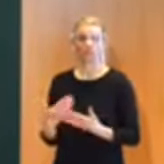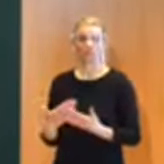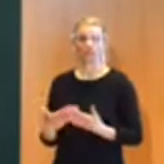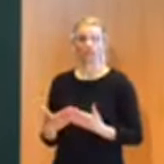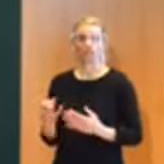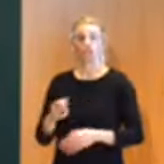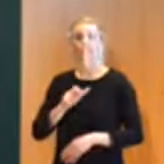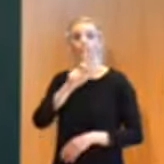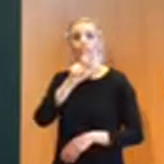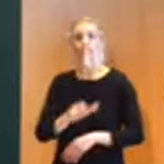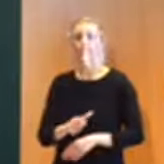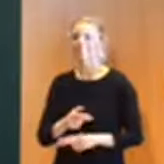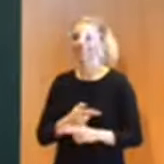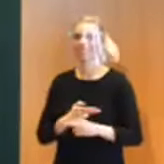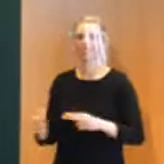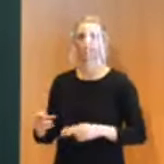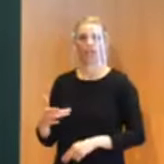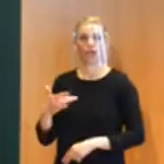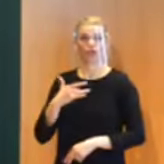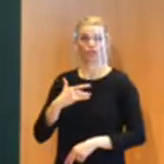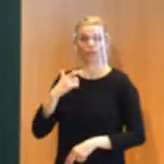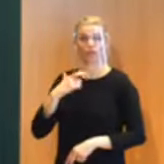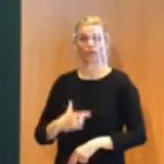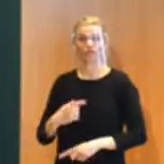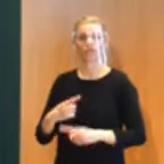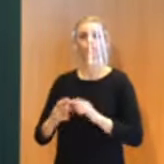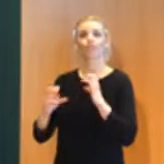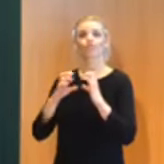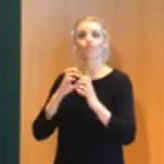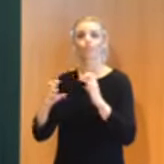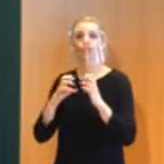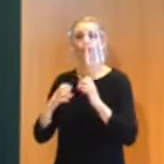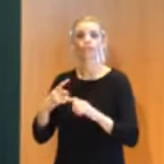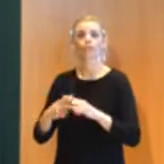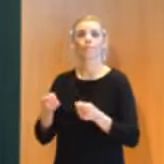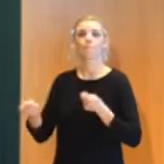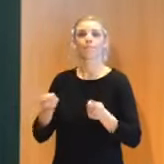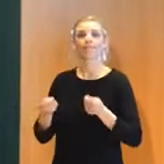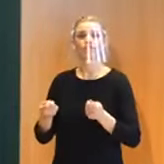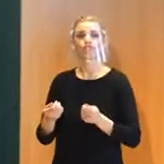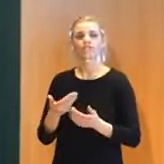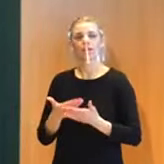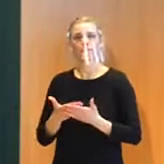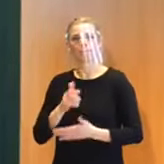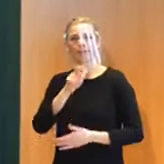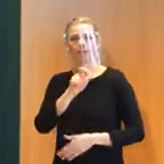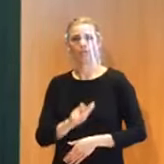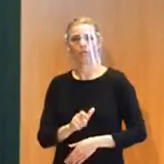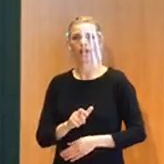túto funkciu nespĺňa osobnostné, komunikačné ani manažerské predpoklady.